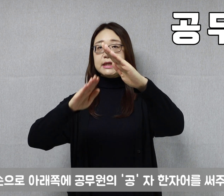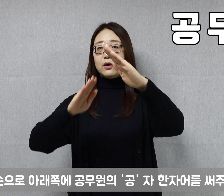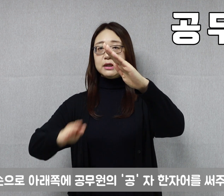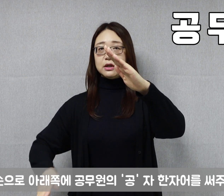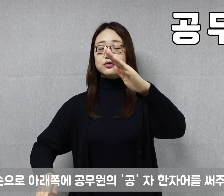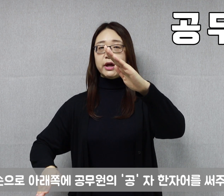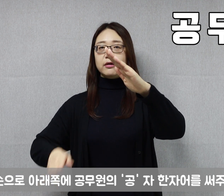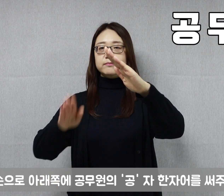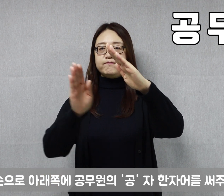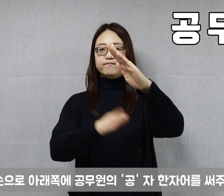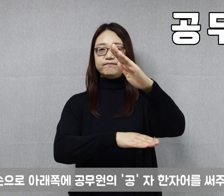한자어를 써주세요.